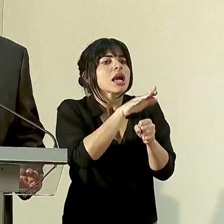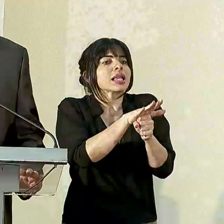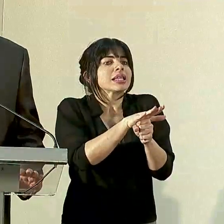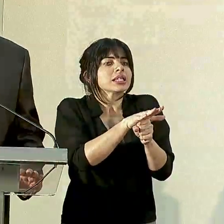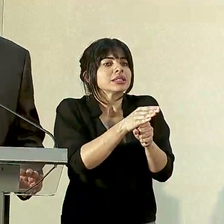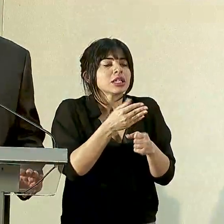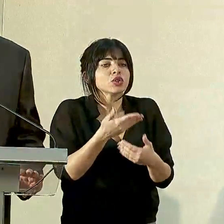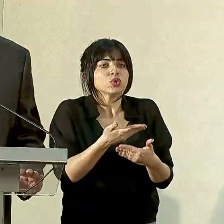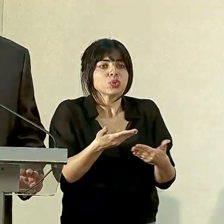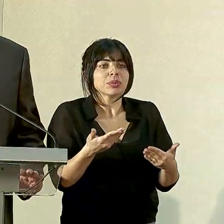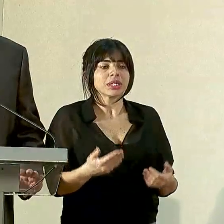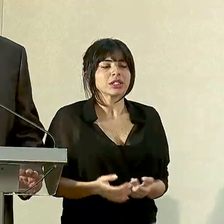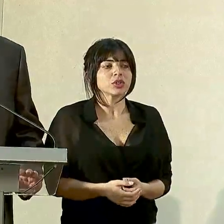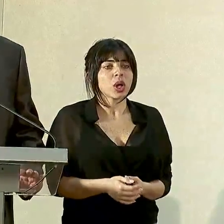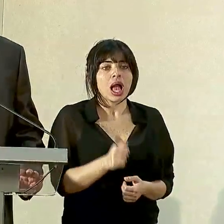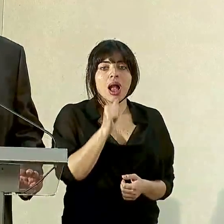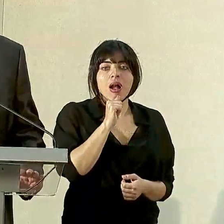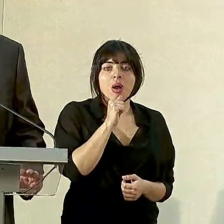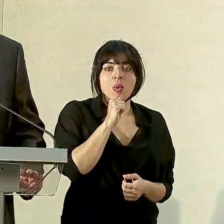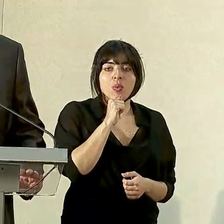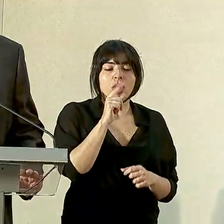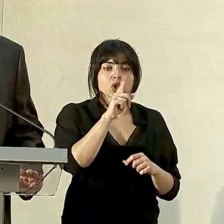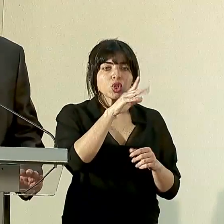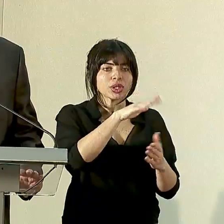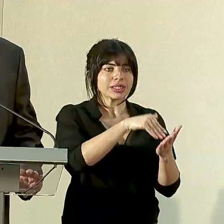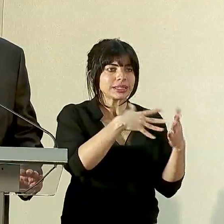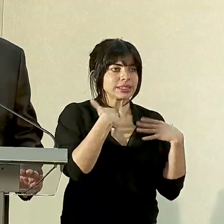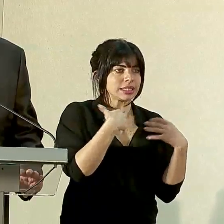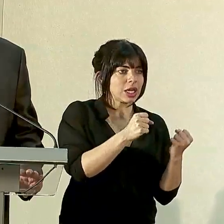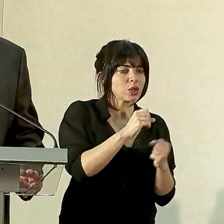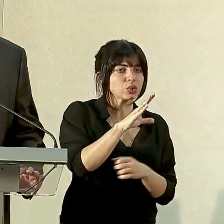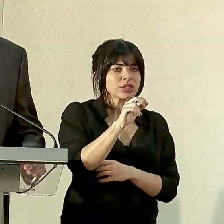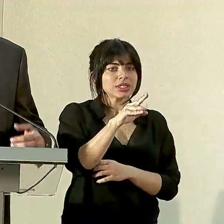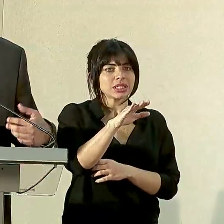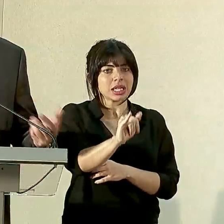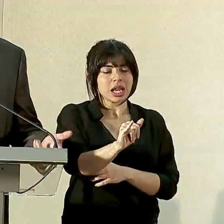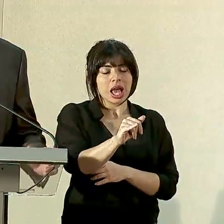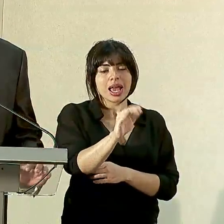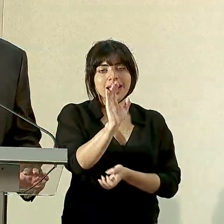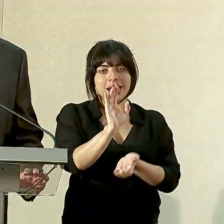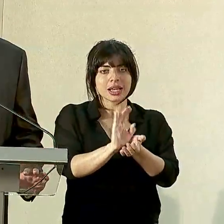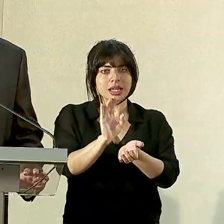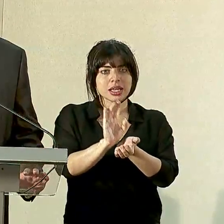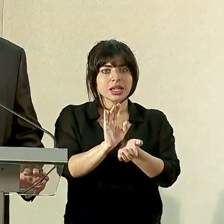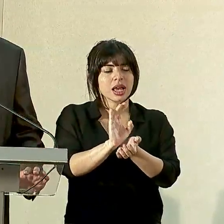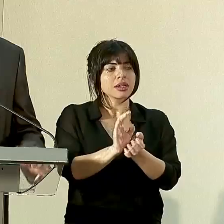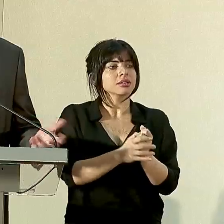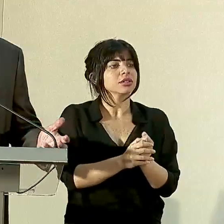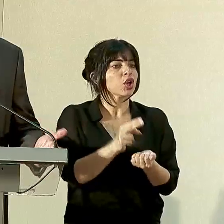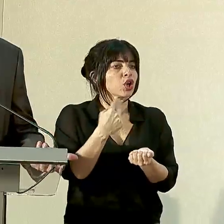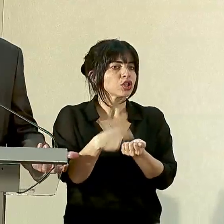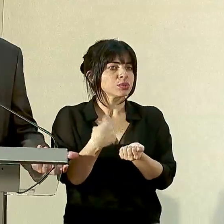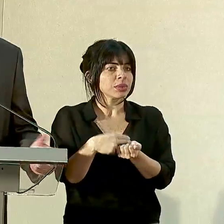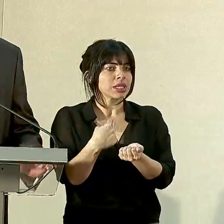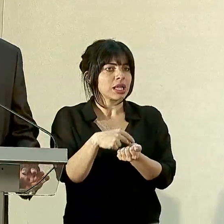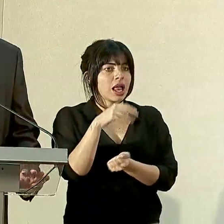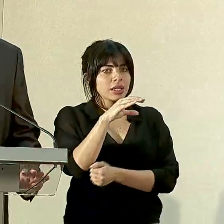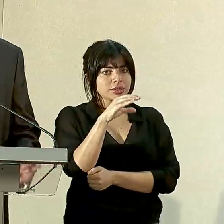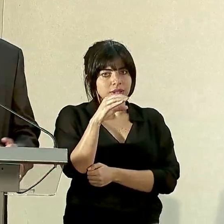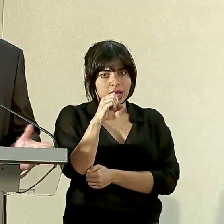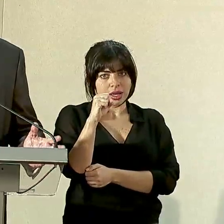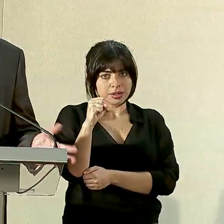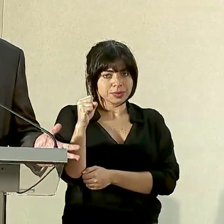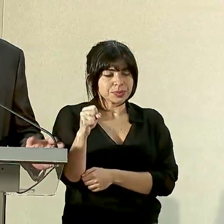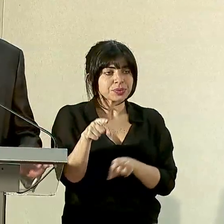el suministro de agua en centros de salud, CENSINAI, clínicas y hospitales de la Caja,